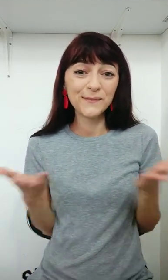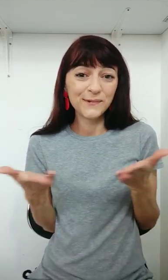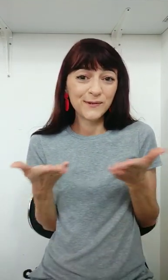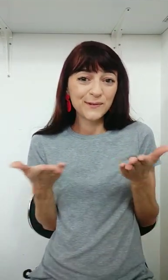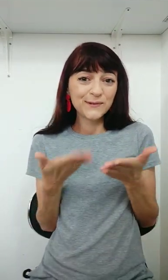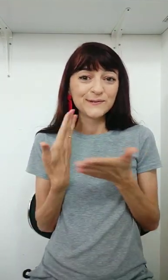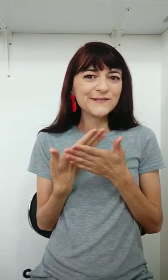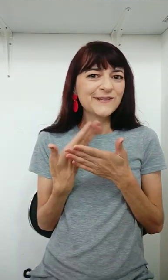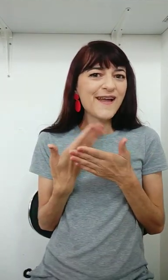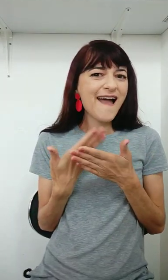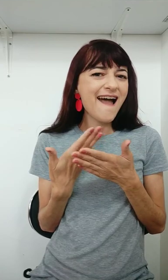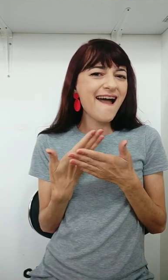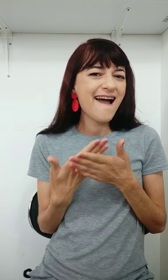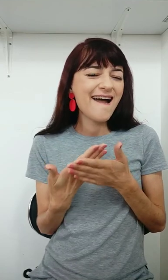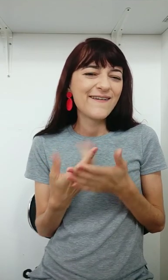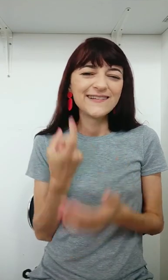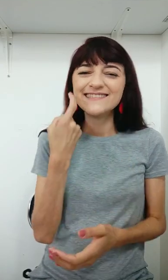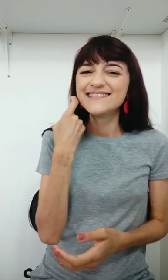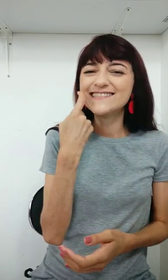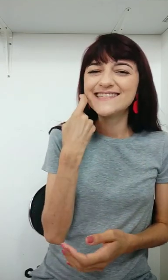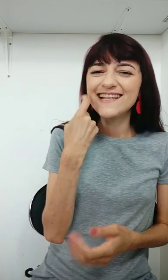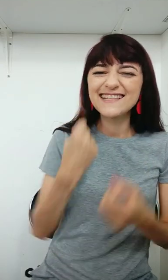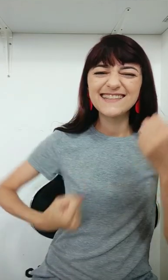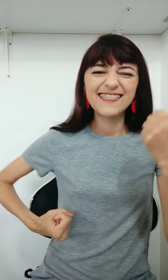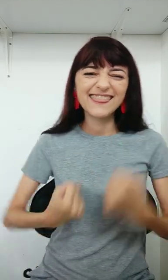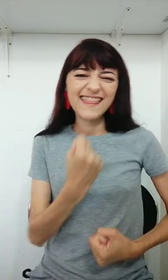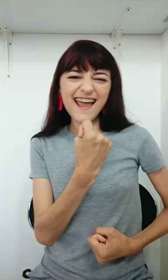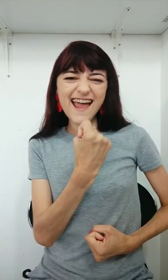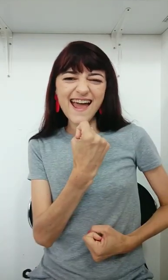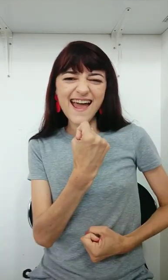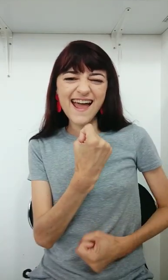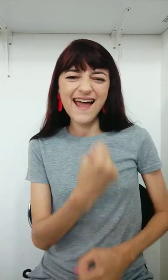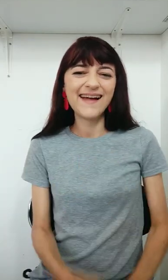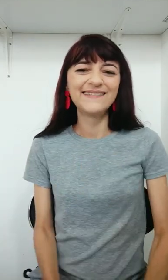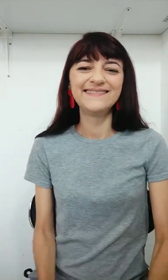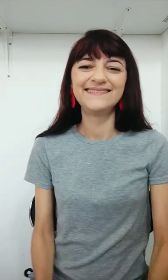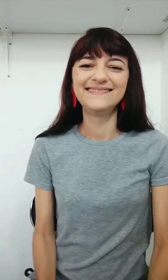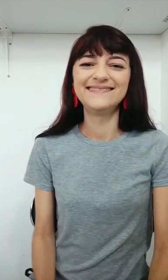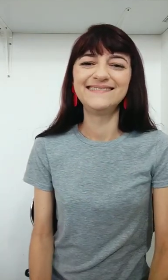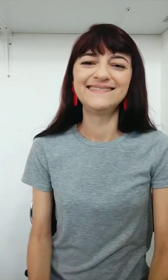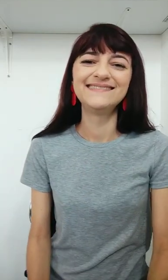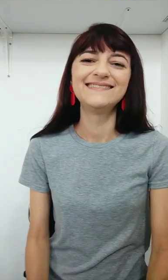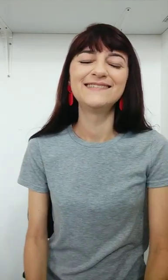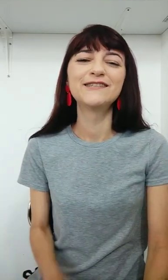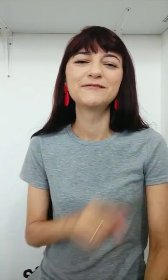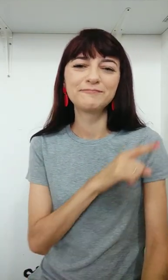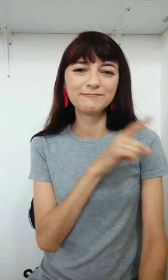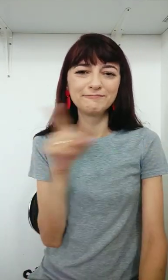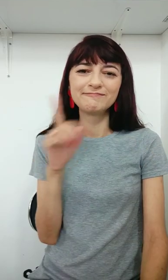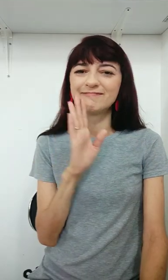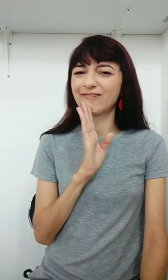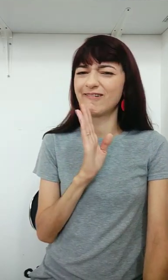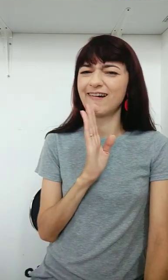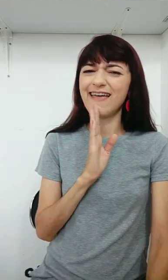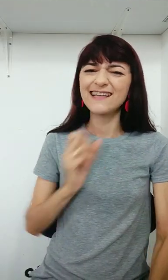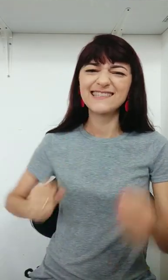Vamos aguardar só um tempinho aí. As notificações estão sendo enviadas, né? Hoje é sexta-feira, não é verdade?